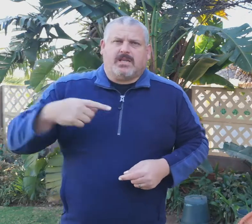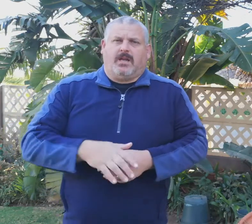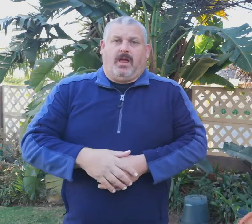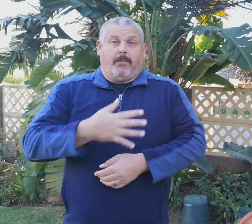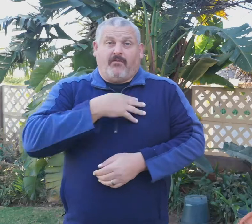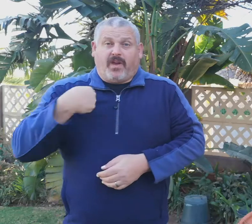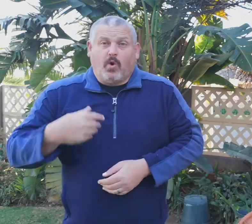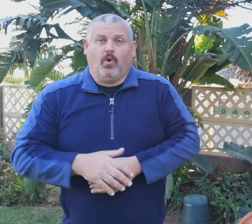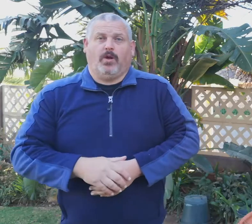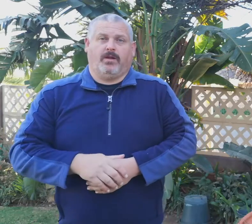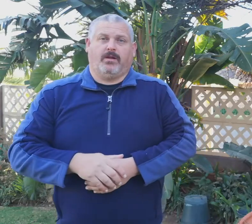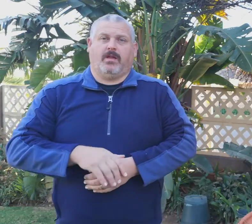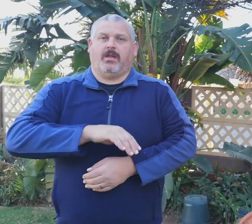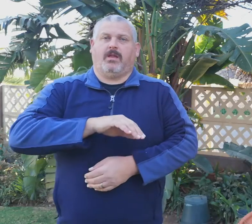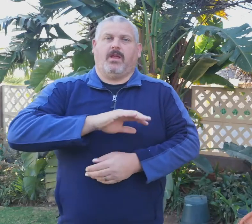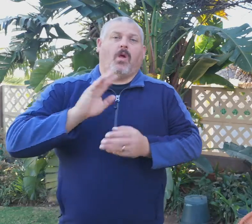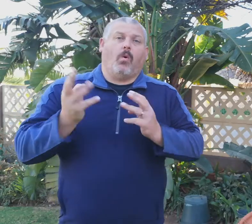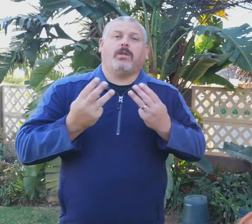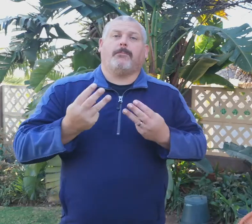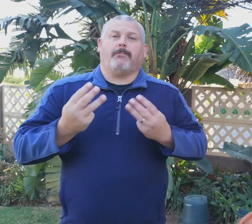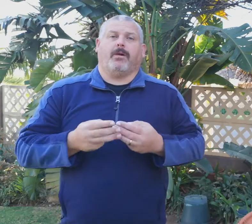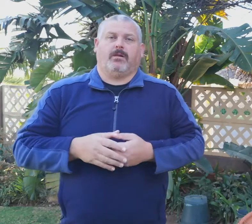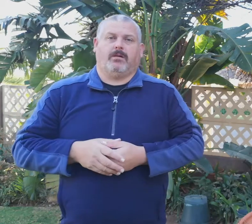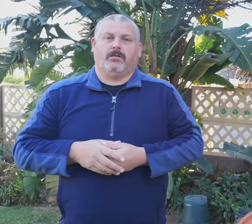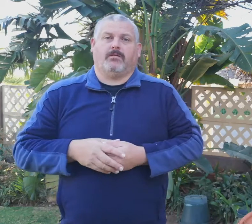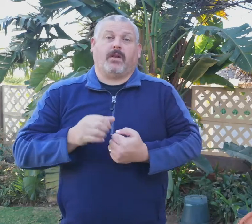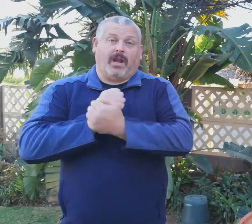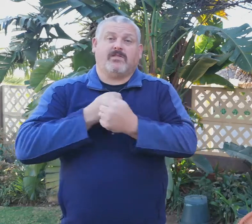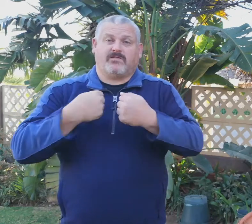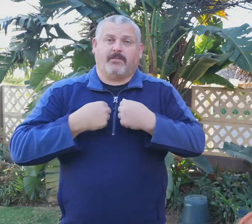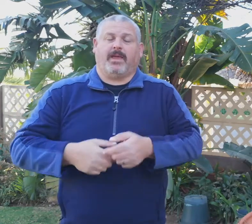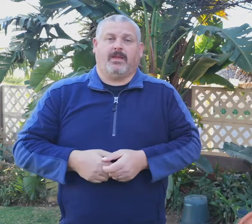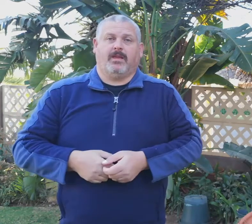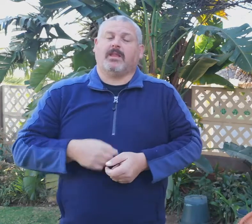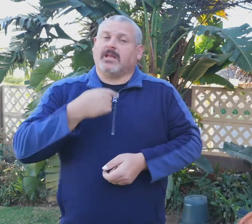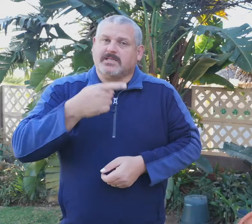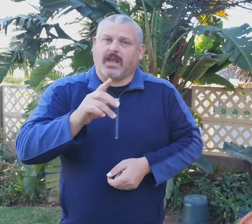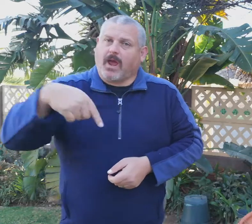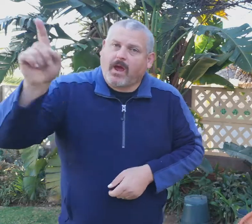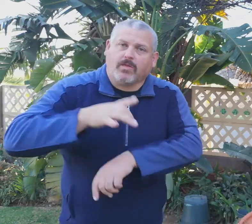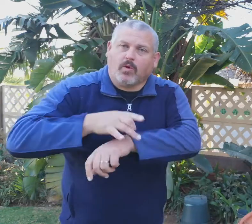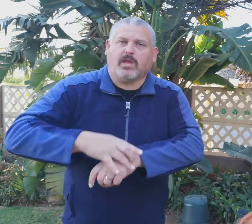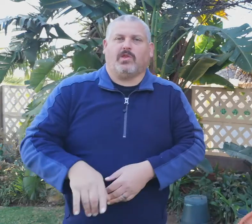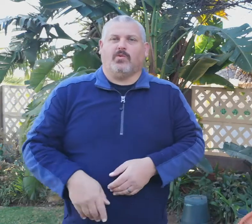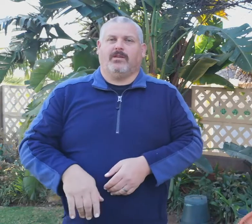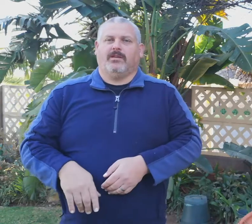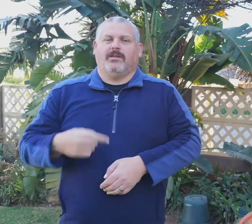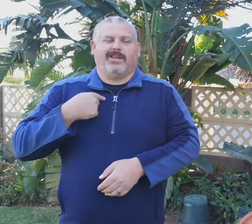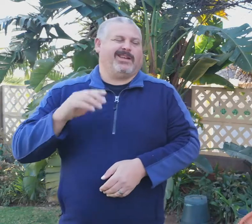Mensen, my vrou, all the people wat lief is vir my gesê, gaan dokter toe.